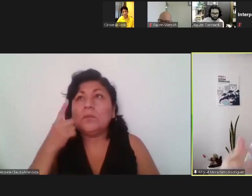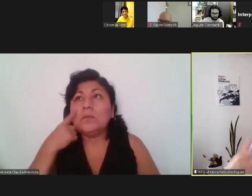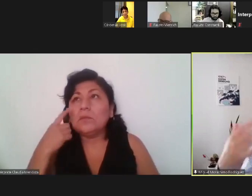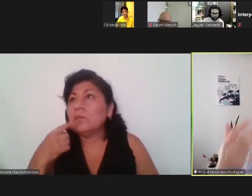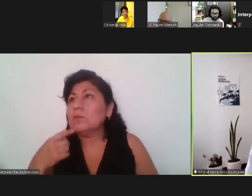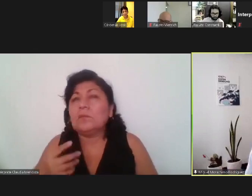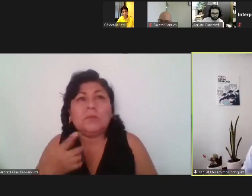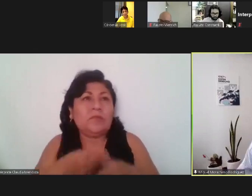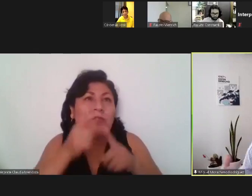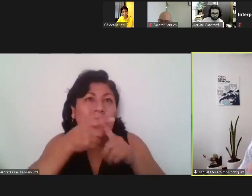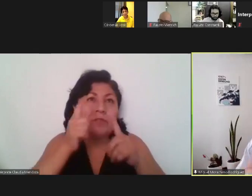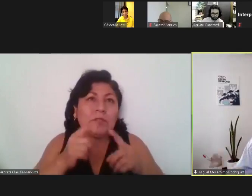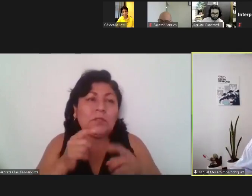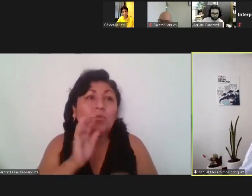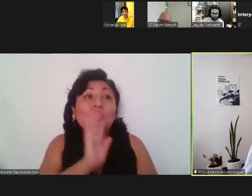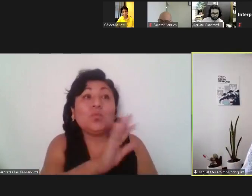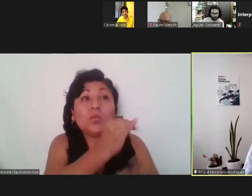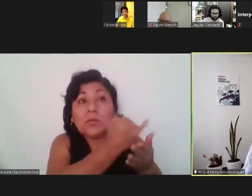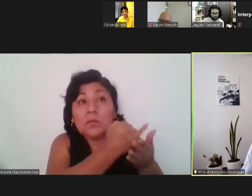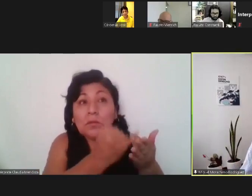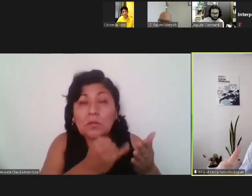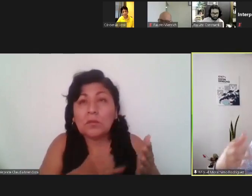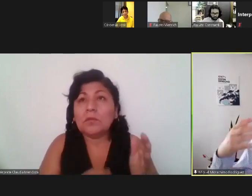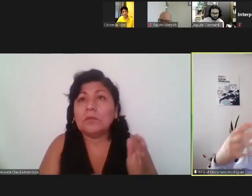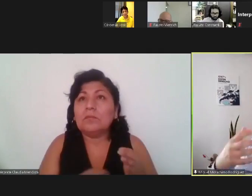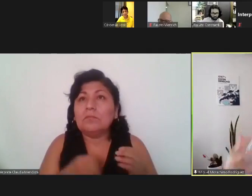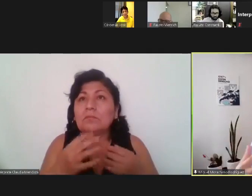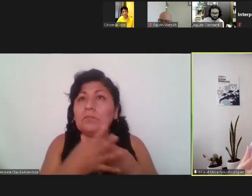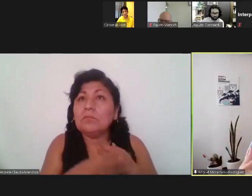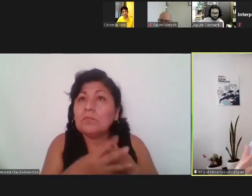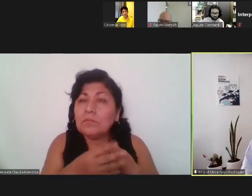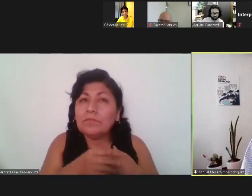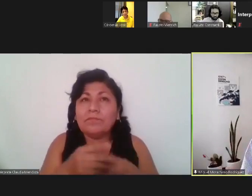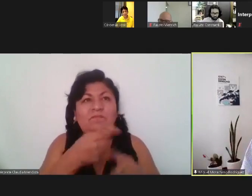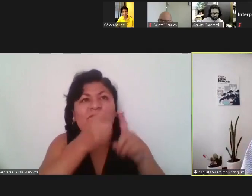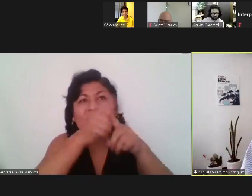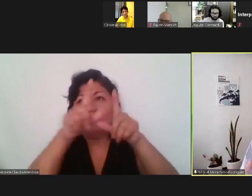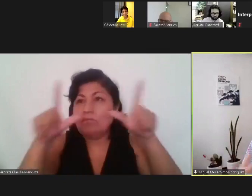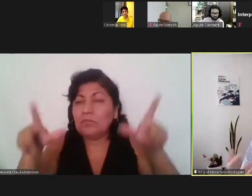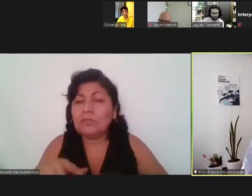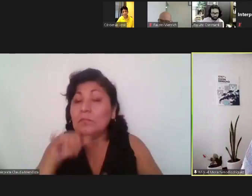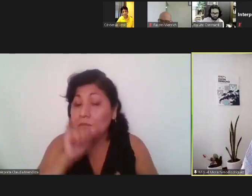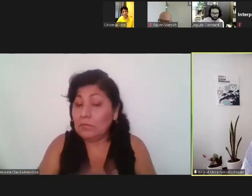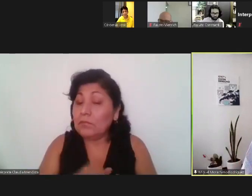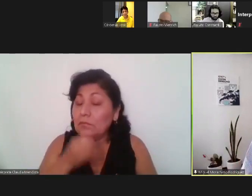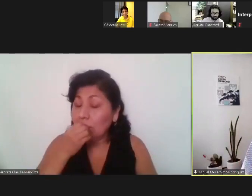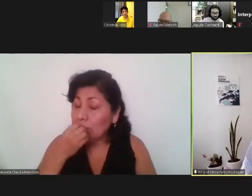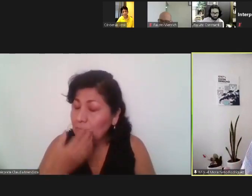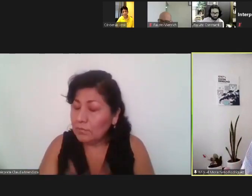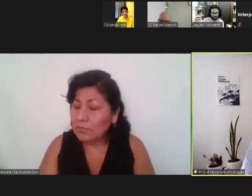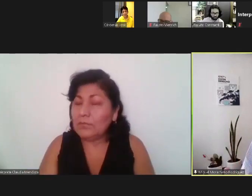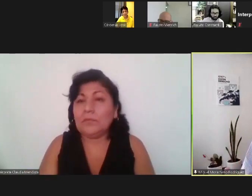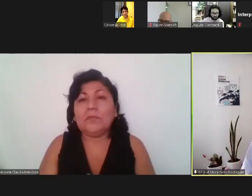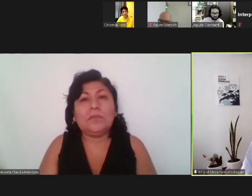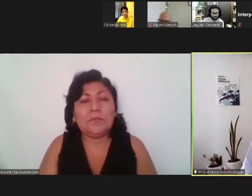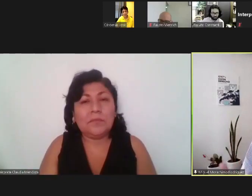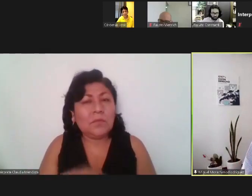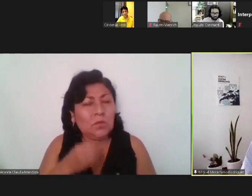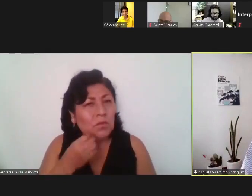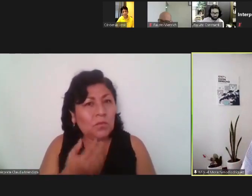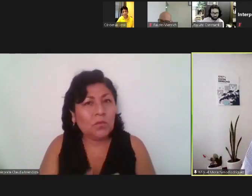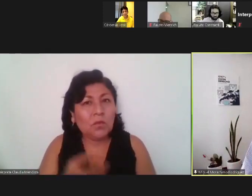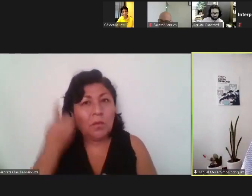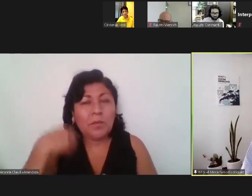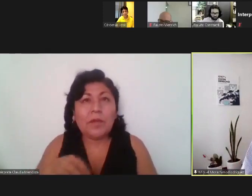ellos, las ilustraciones han sido reproducidas en todos lados. Entonces puede ser una muy rica herramienta de